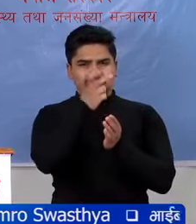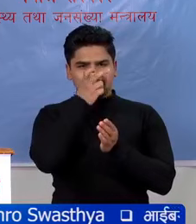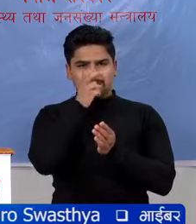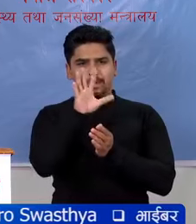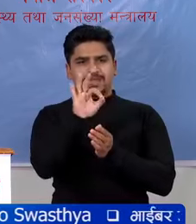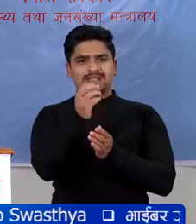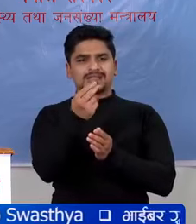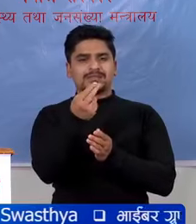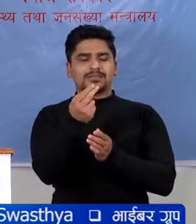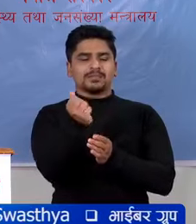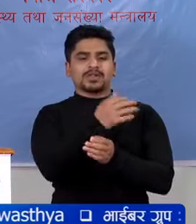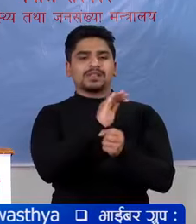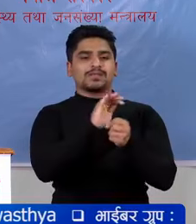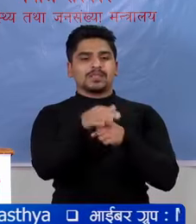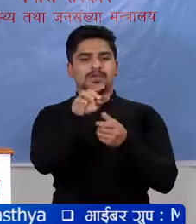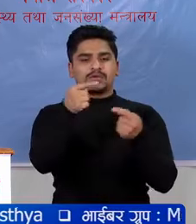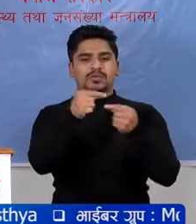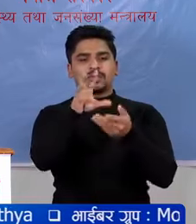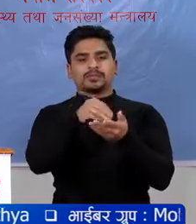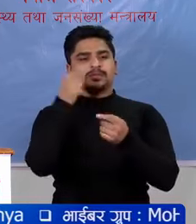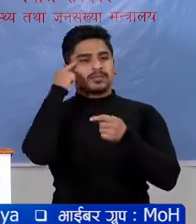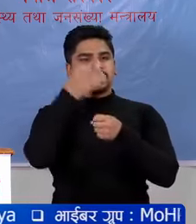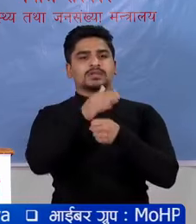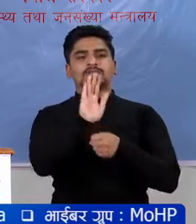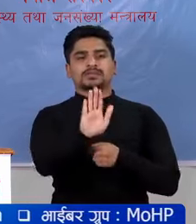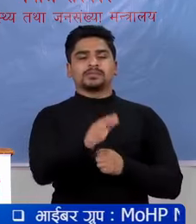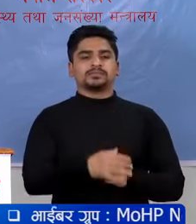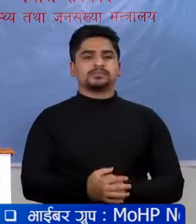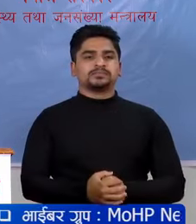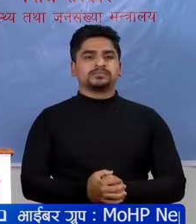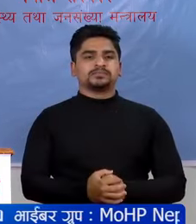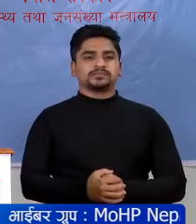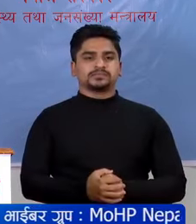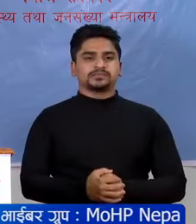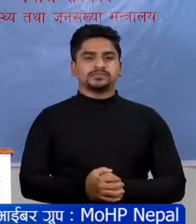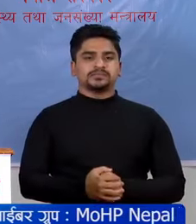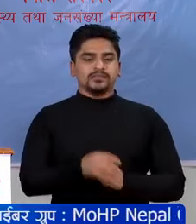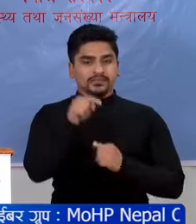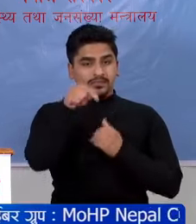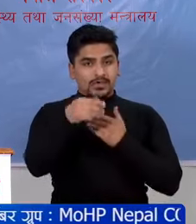नमुना संकलन गरने लक्से लिएको छा।